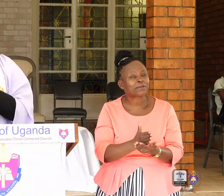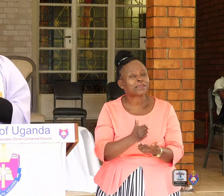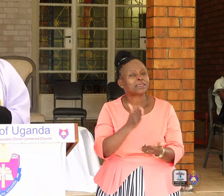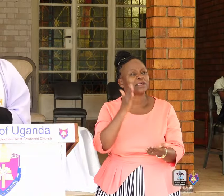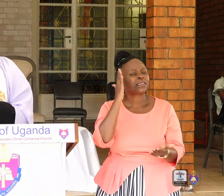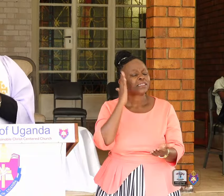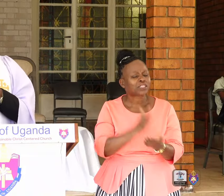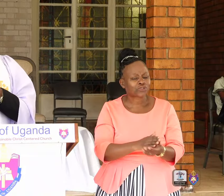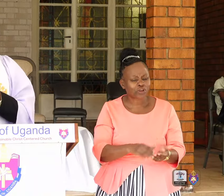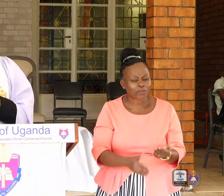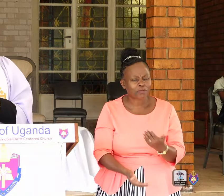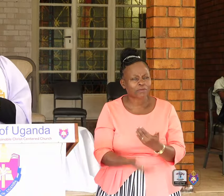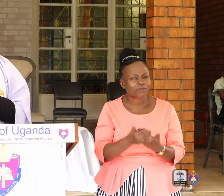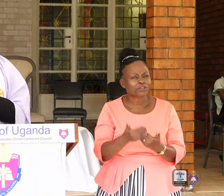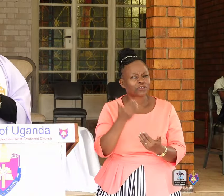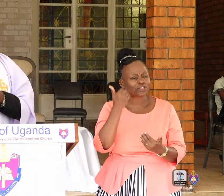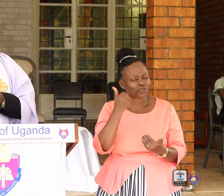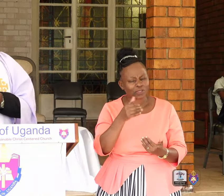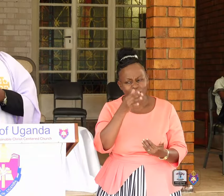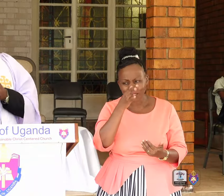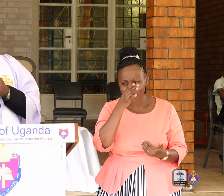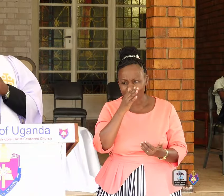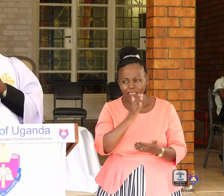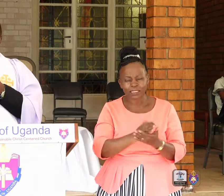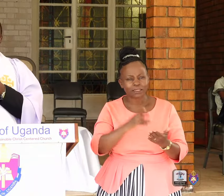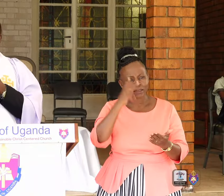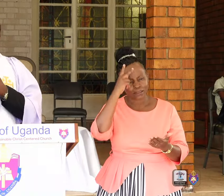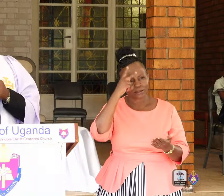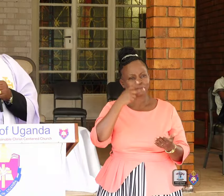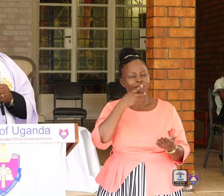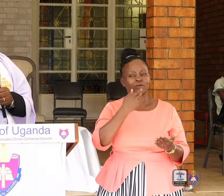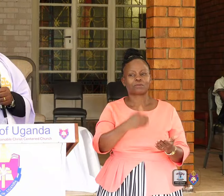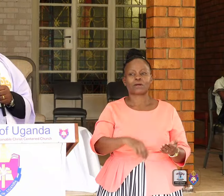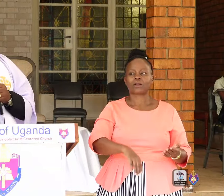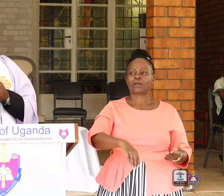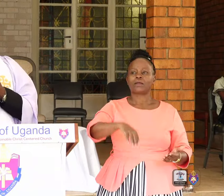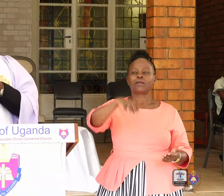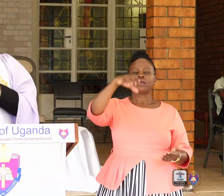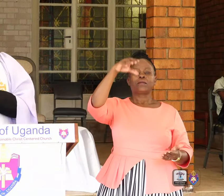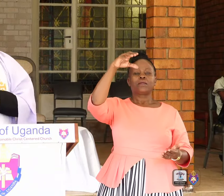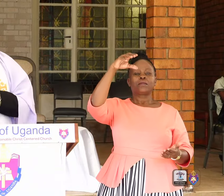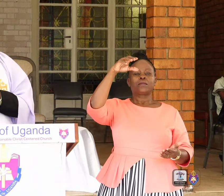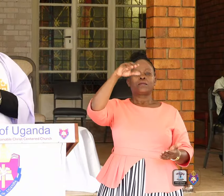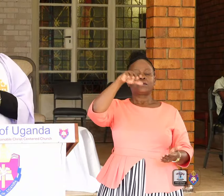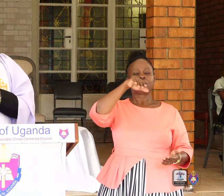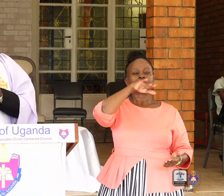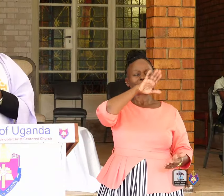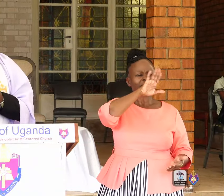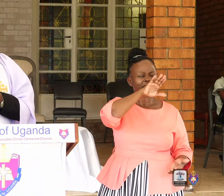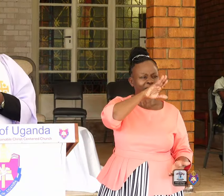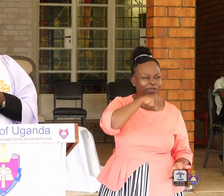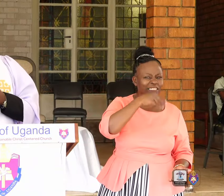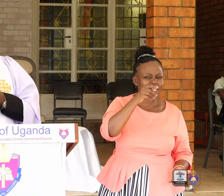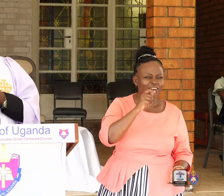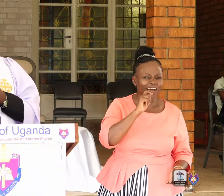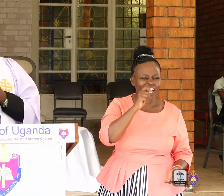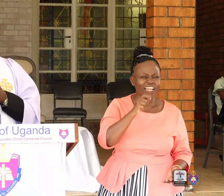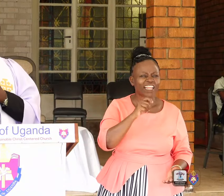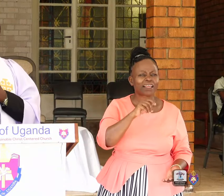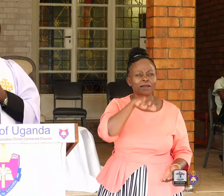mu bulimba nkijjukiza nnyo abantu eri abazadde omwana akuze kutuuka awo nti emmese yakuwadde sente emmese ekolawa